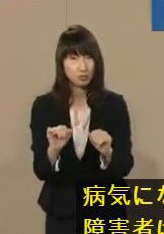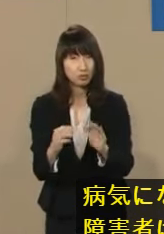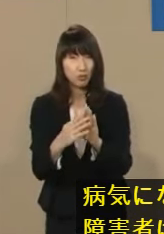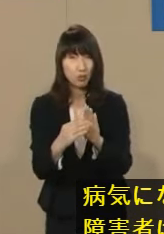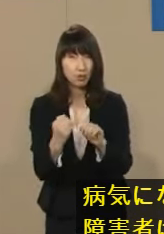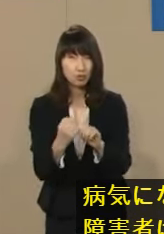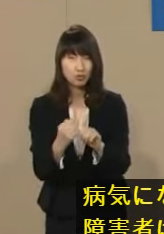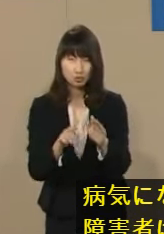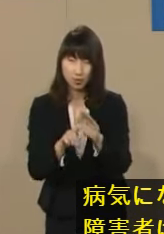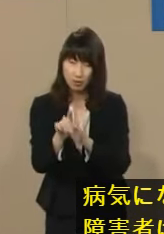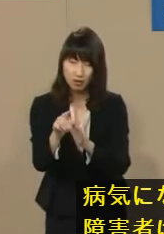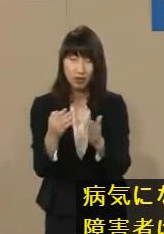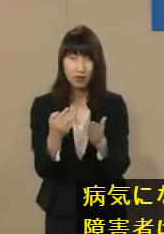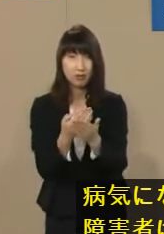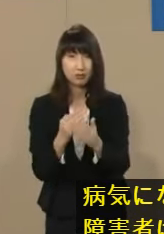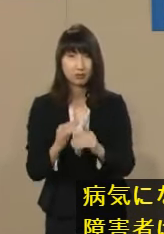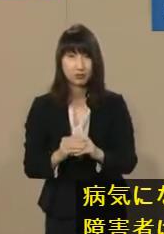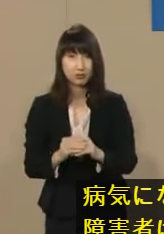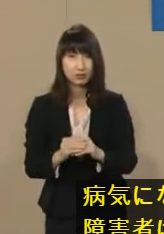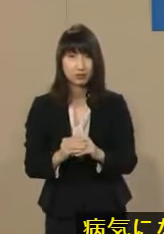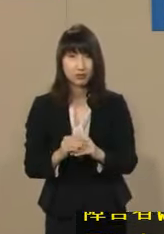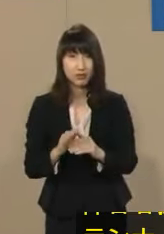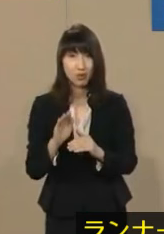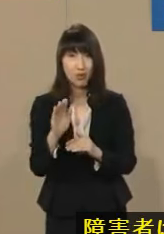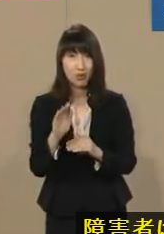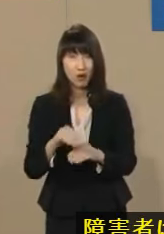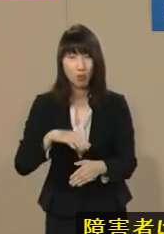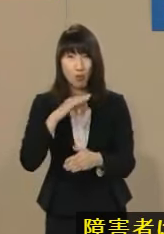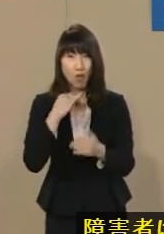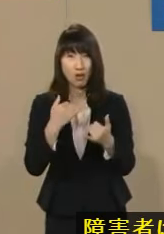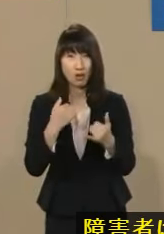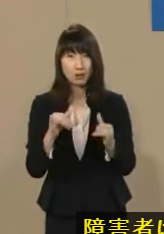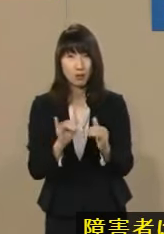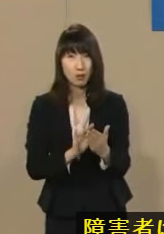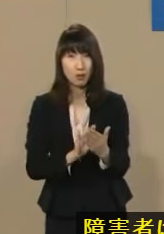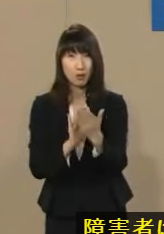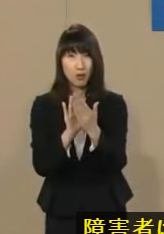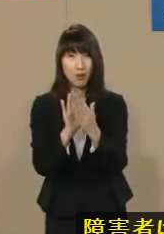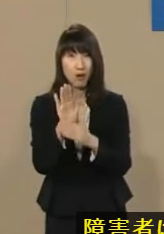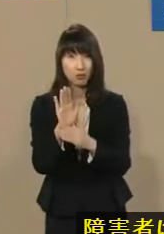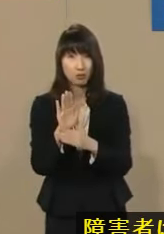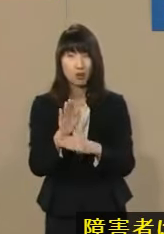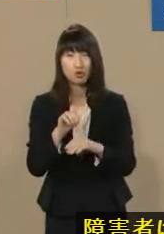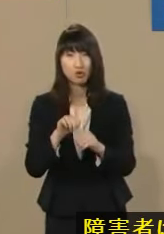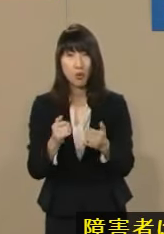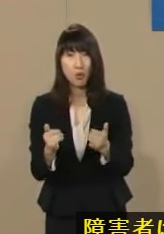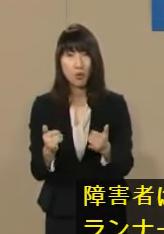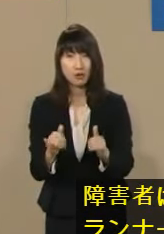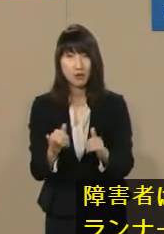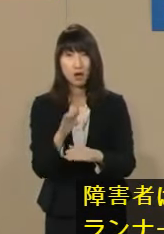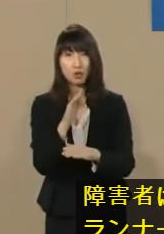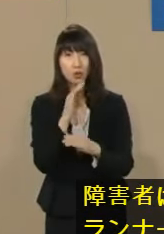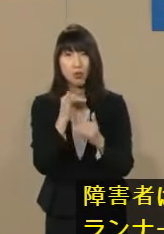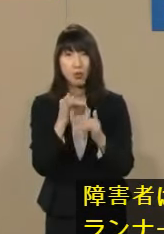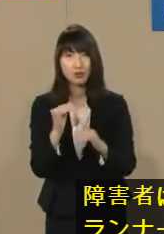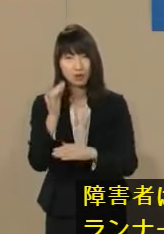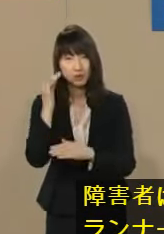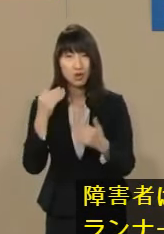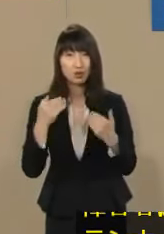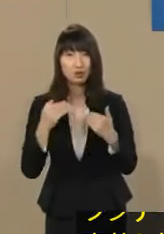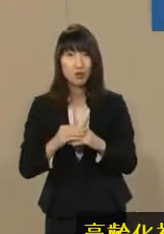デルを作るフロントランナーです。これから迎える超高齢化社会において、障害当事者の知見は非常に重要です